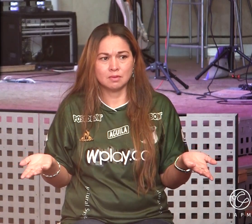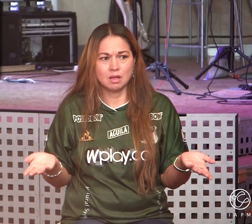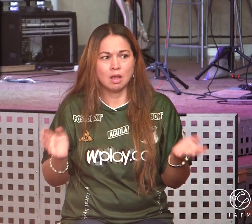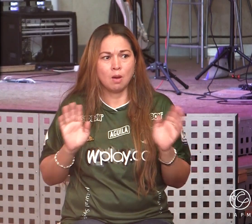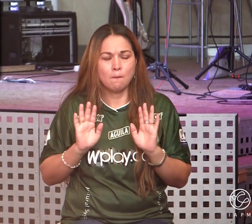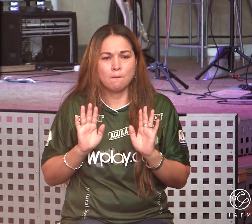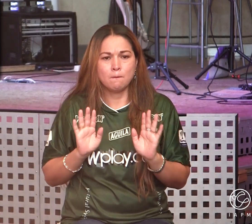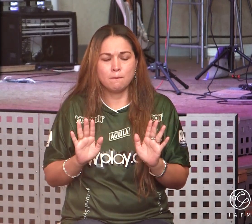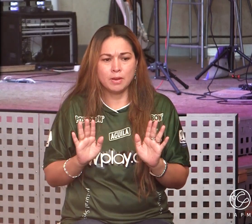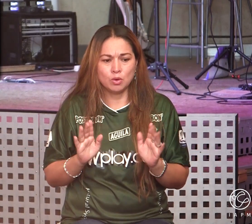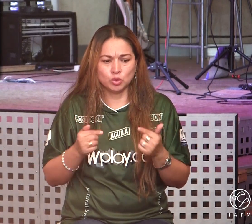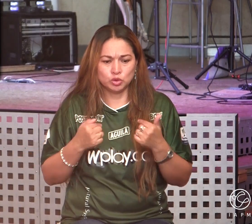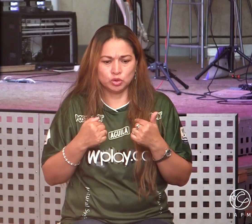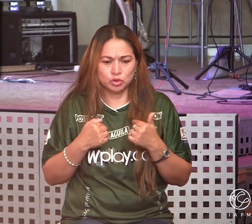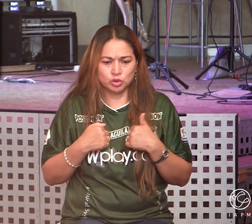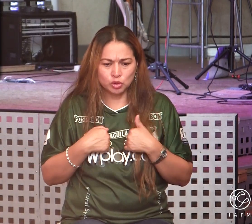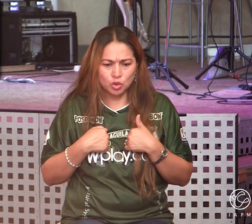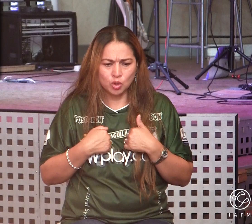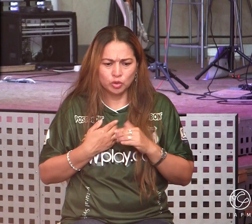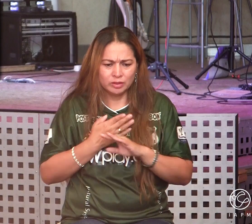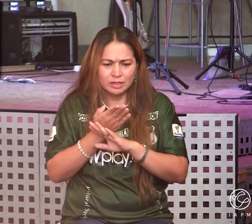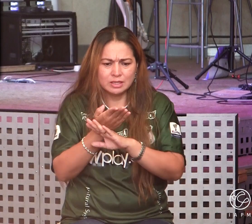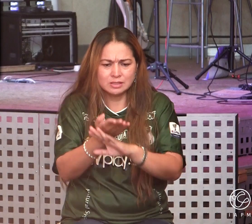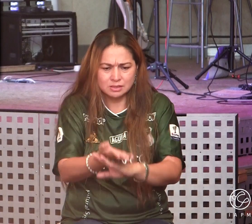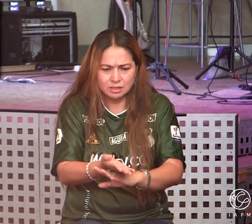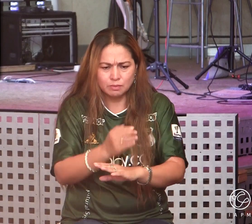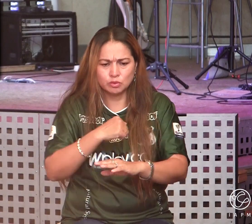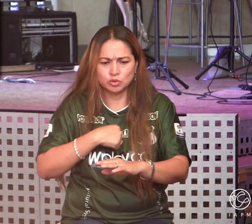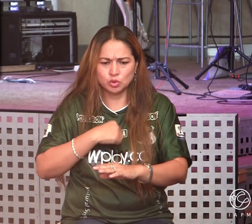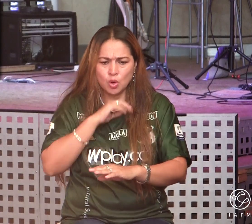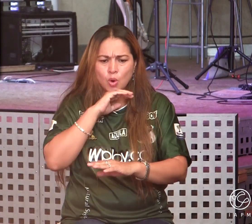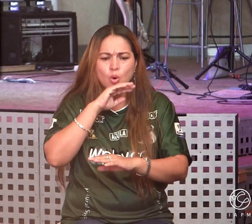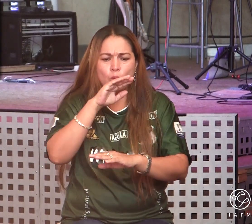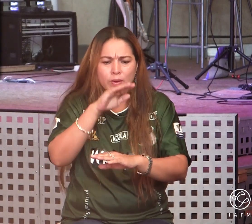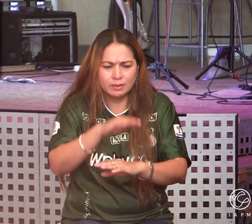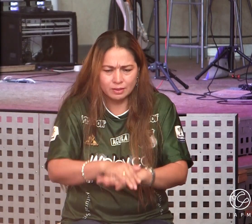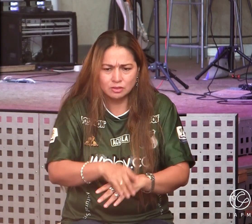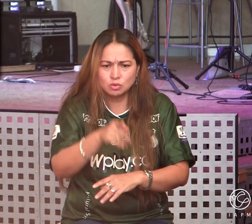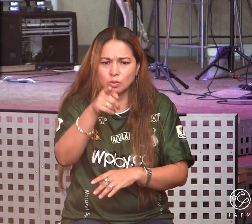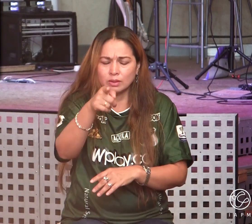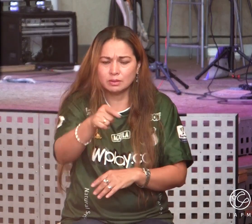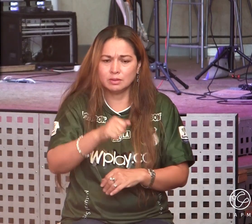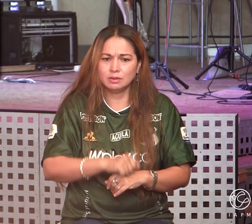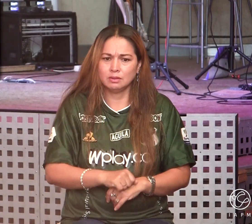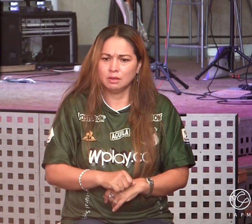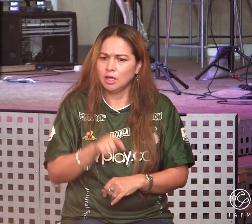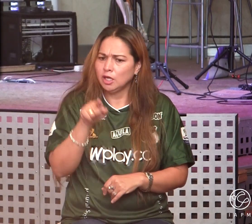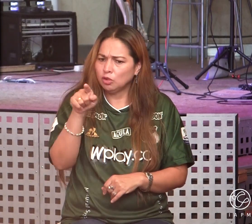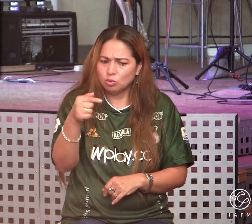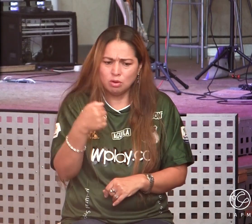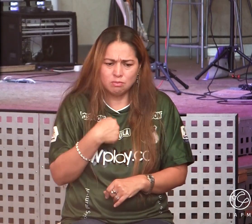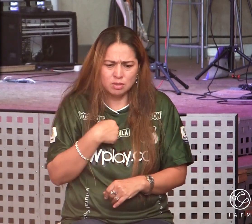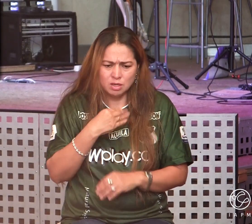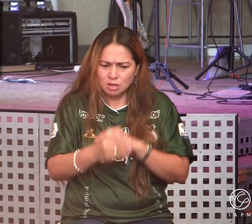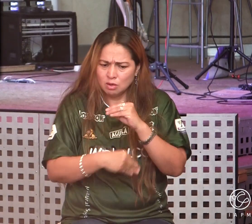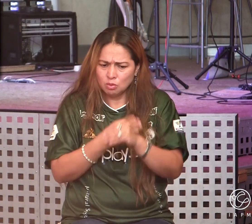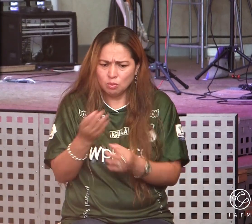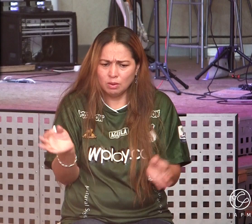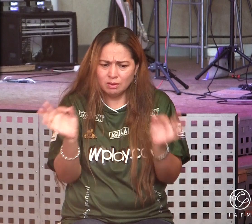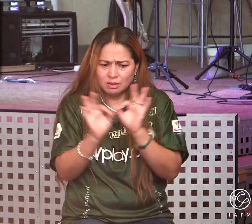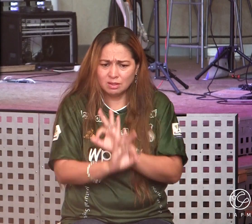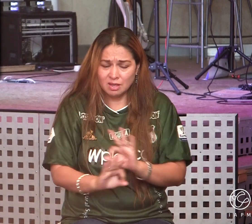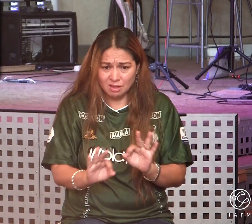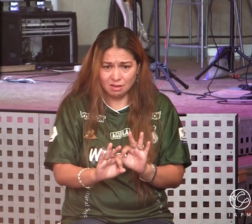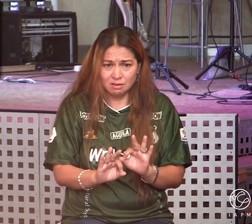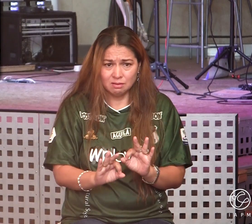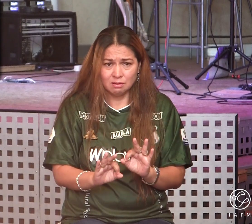se describe como un sirviente que lo que ha hecho es obedecer radicalmente las órdenes que el padre daba. Pero al